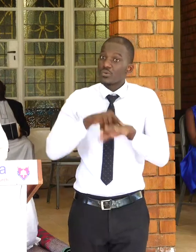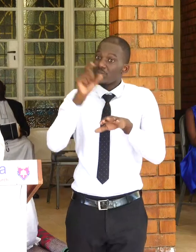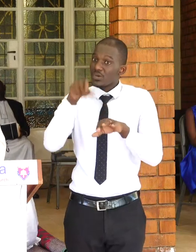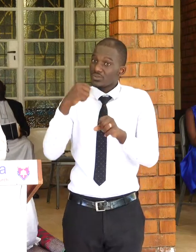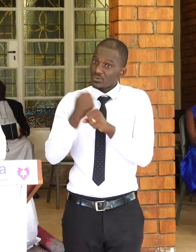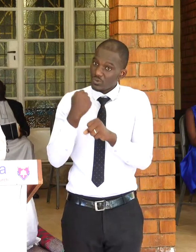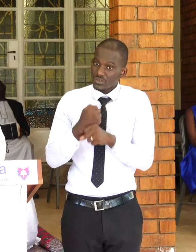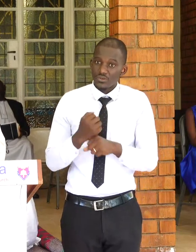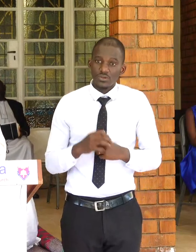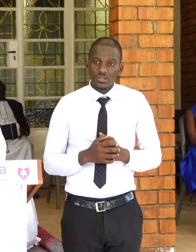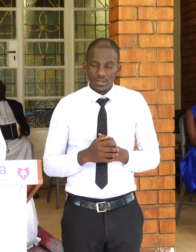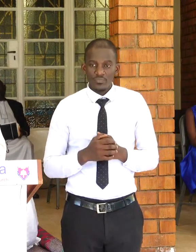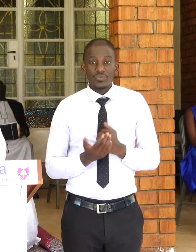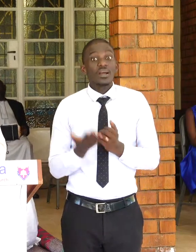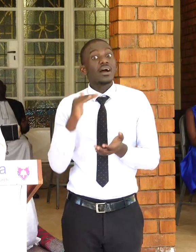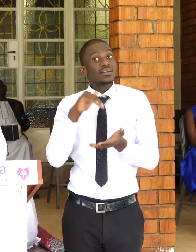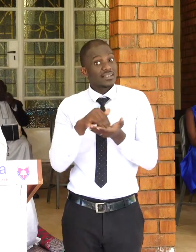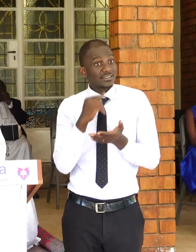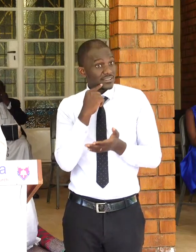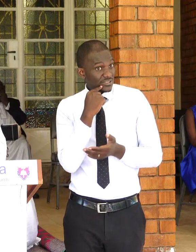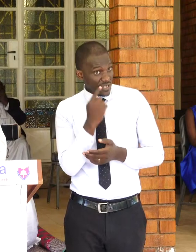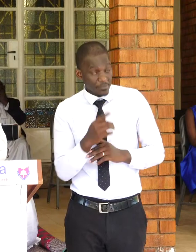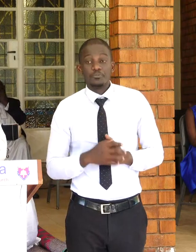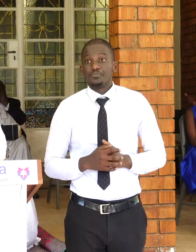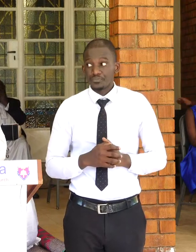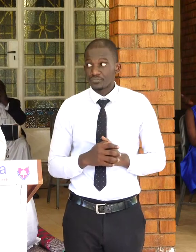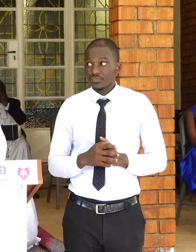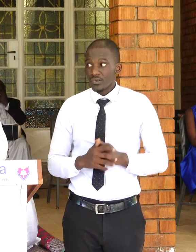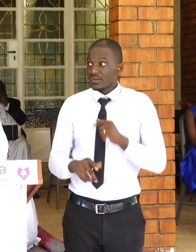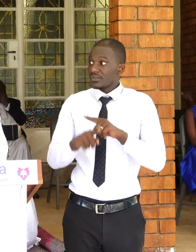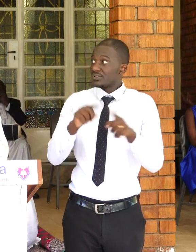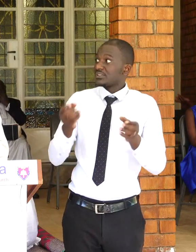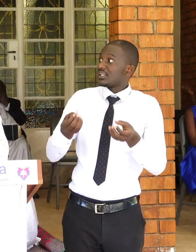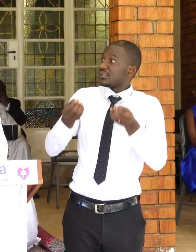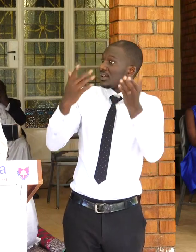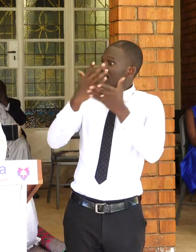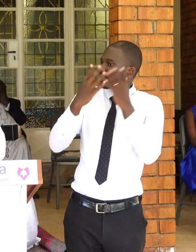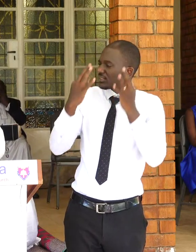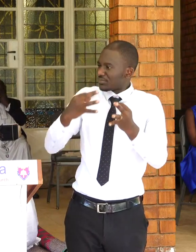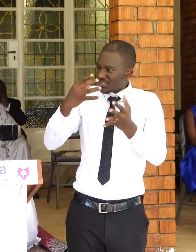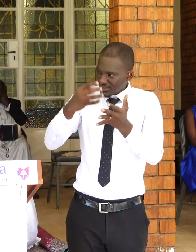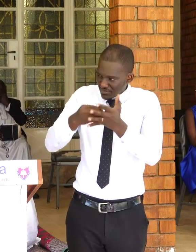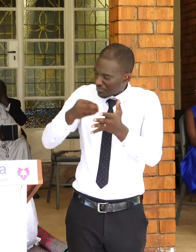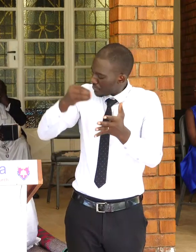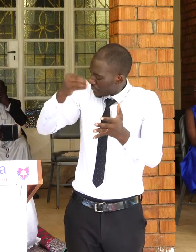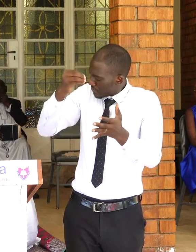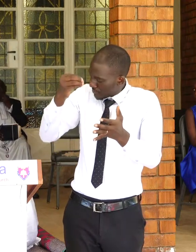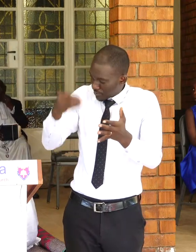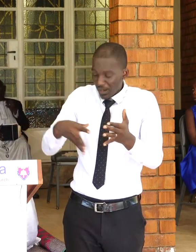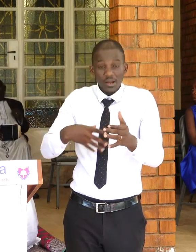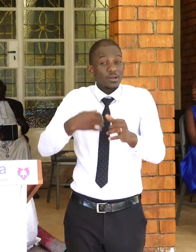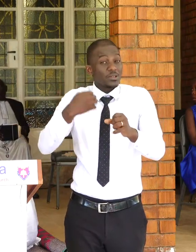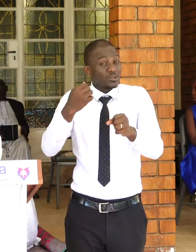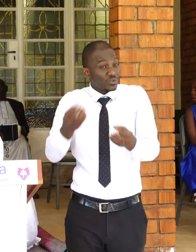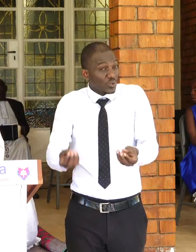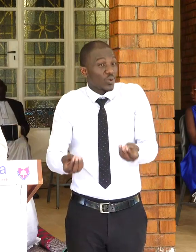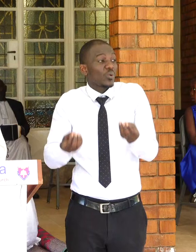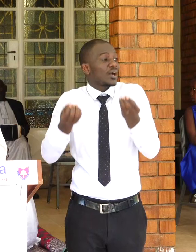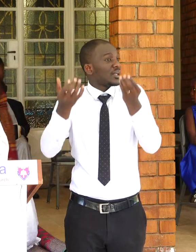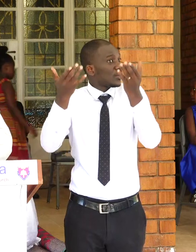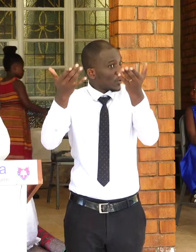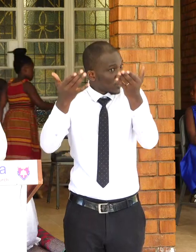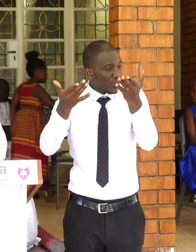gw'okikolera. Kankiddemu. Saddaaka kye kintu eky'omuwendo ky'owaayo